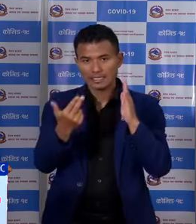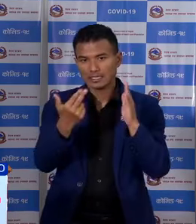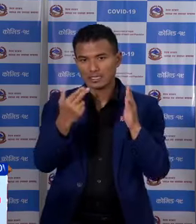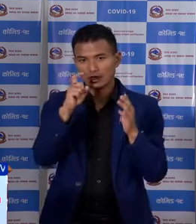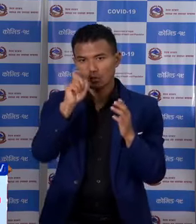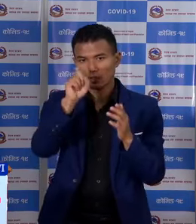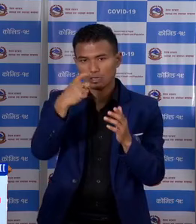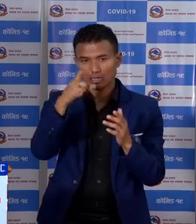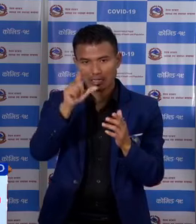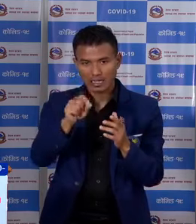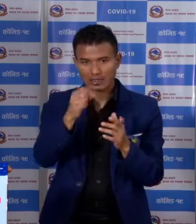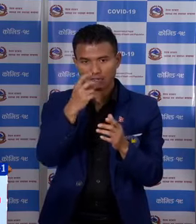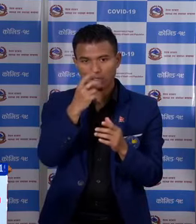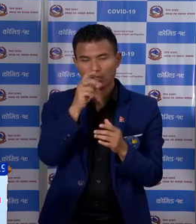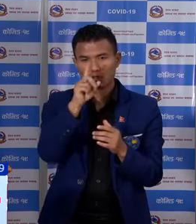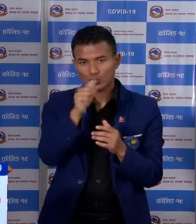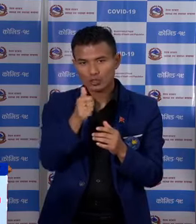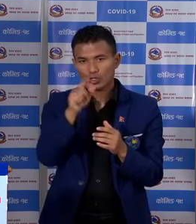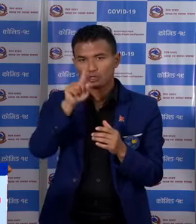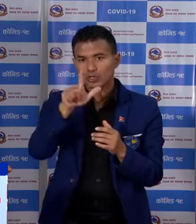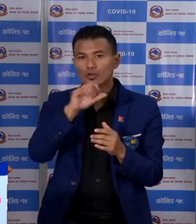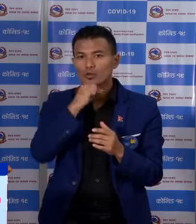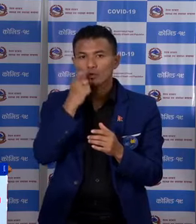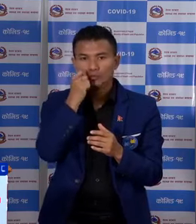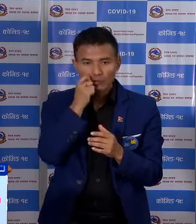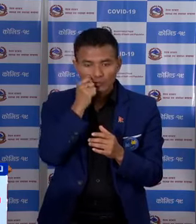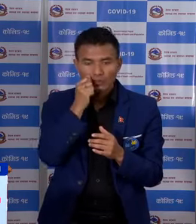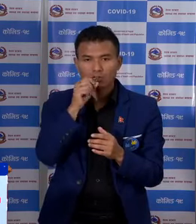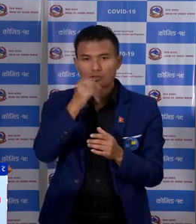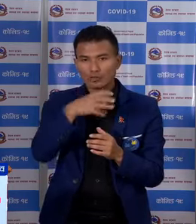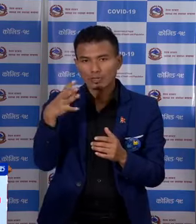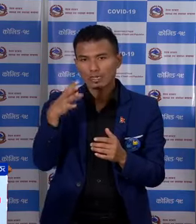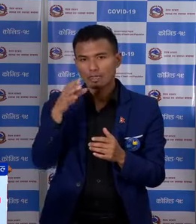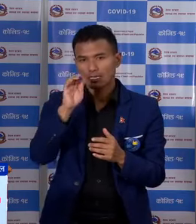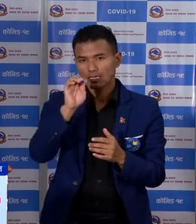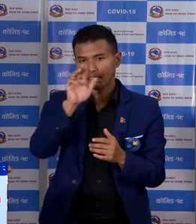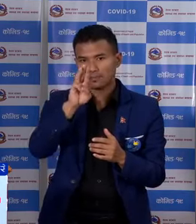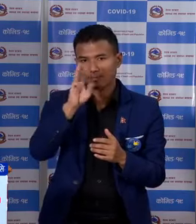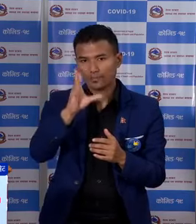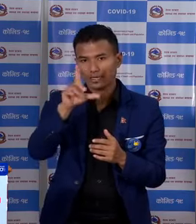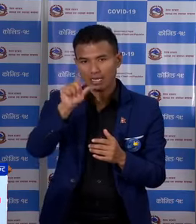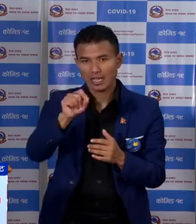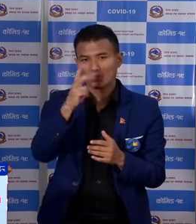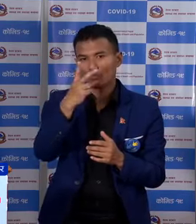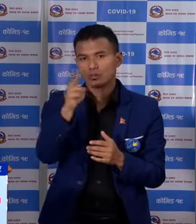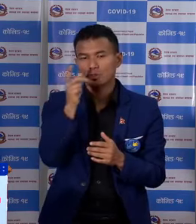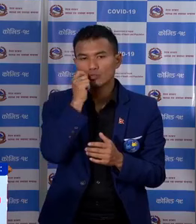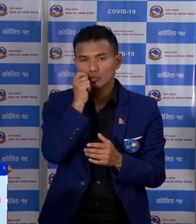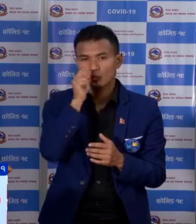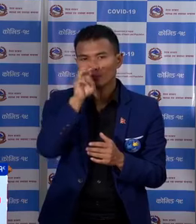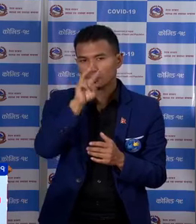કા હુણોન છોર અરો સત્ર વર્શકા પોરુશ તેશે ગરી શુર્ખેત કઈ સિંતા કા દુઈ જાના પોરુશ